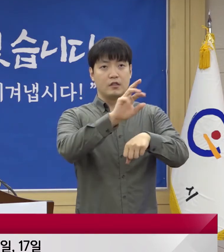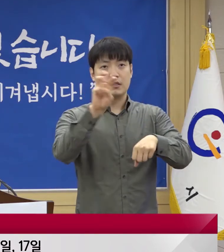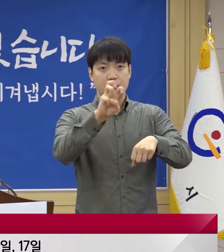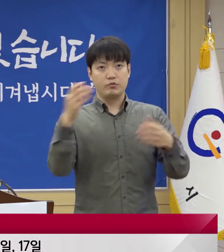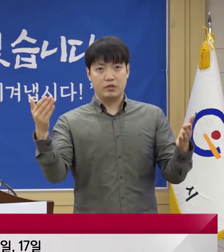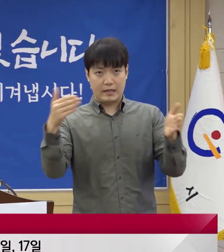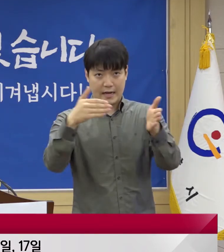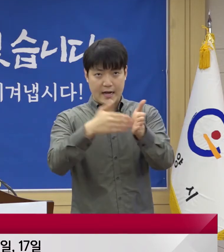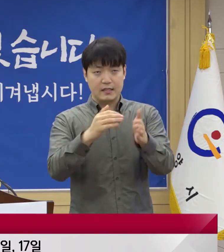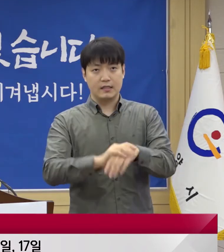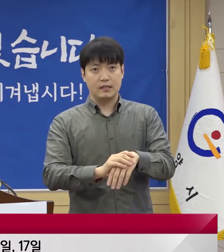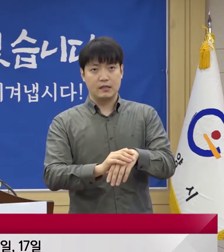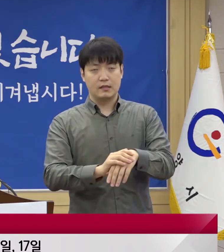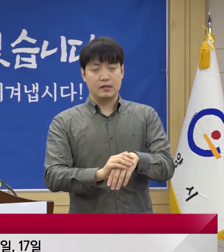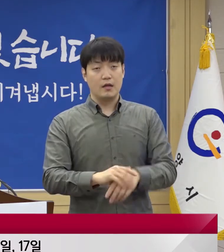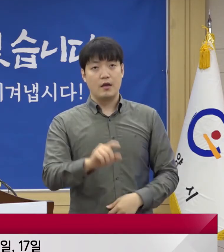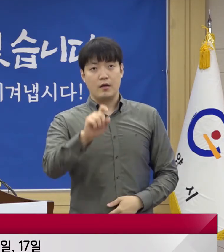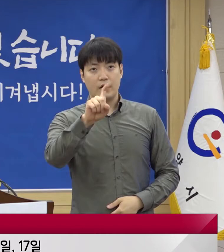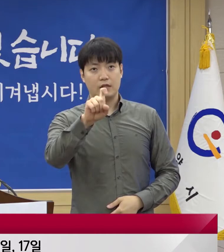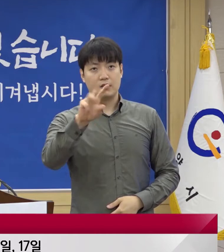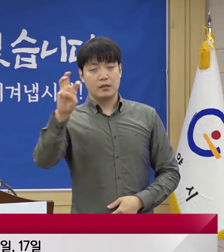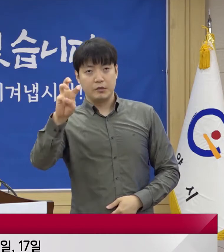분까지 11시